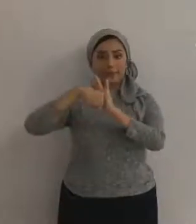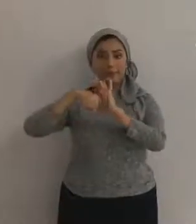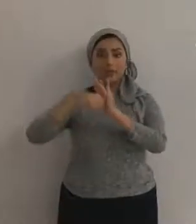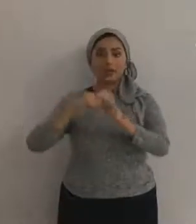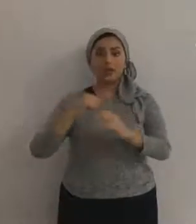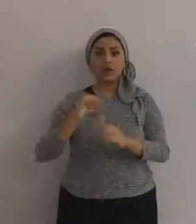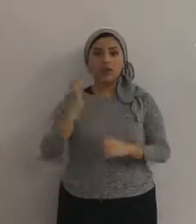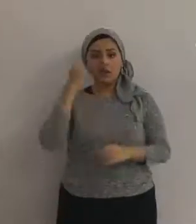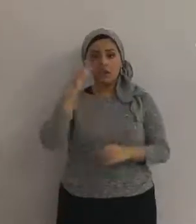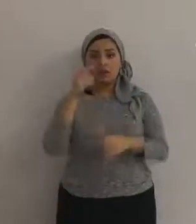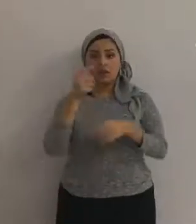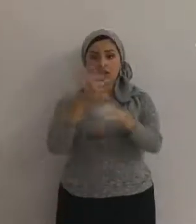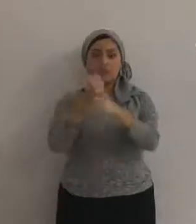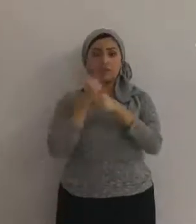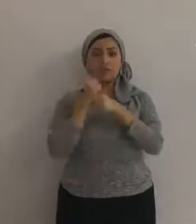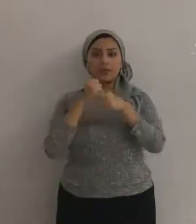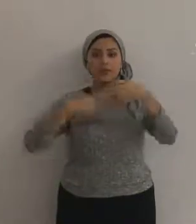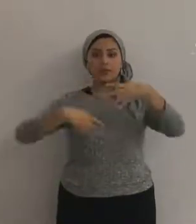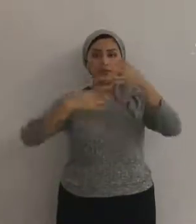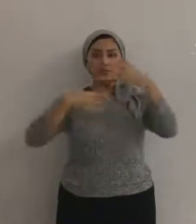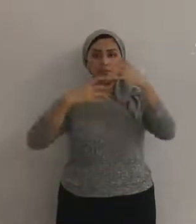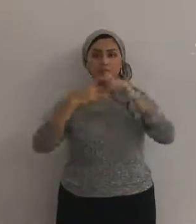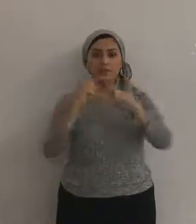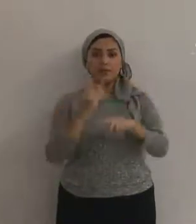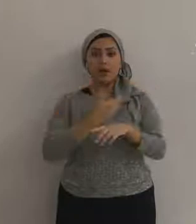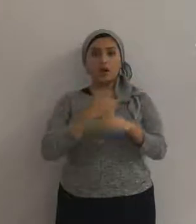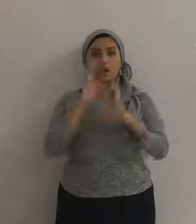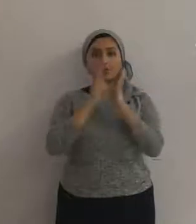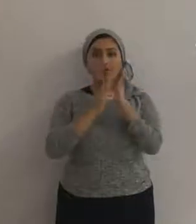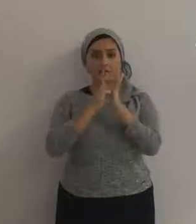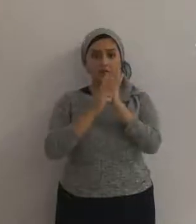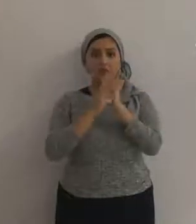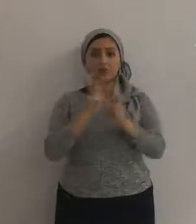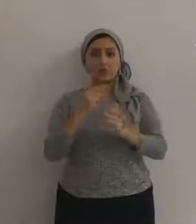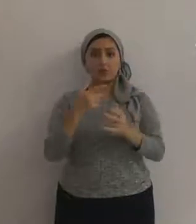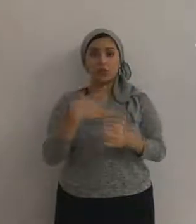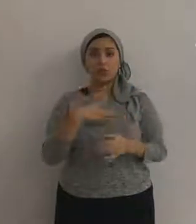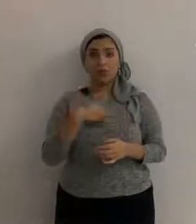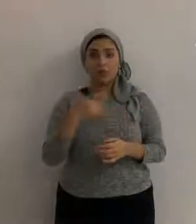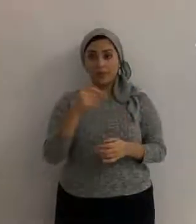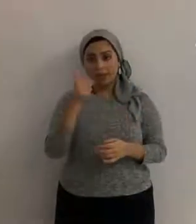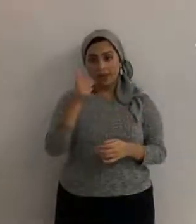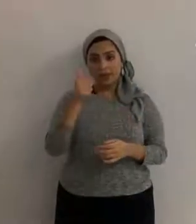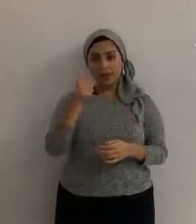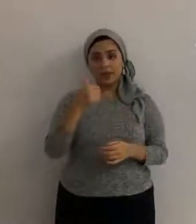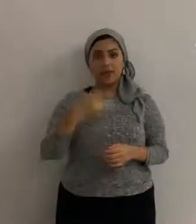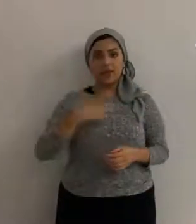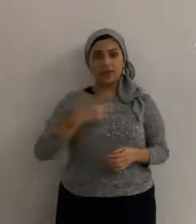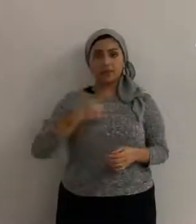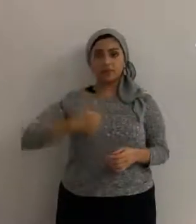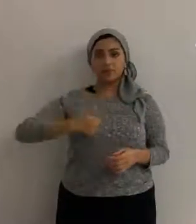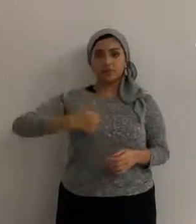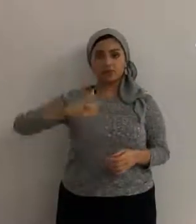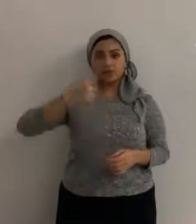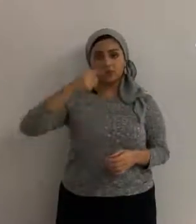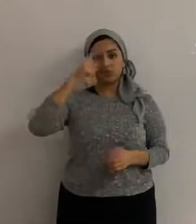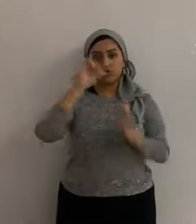estar comentando con ustedes con la ayuda de los hermanos. Y si quieres darle me gusta, va a ser bueno, porque YouTube lo va a reconocer, y de